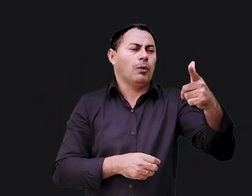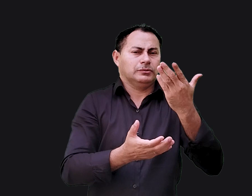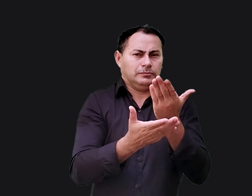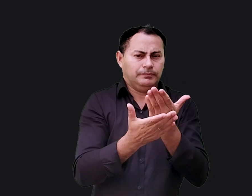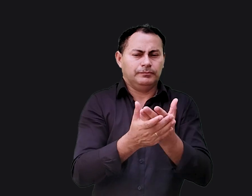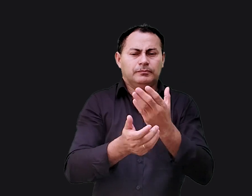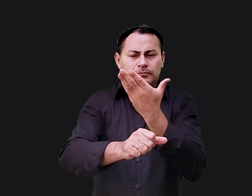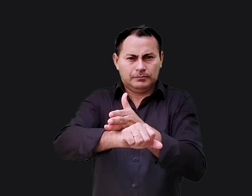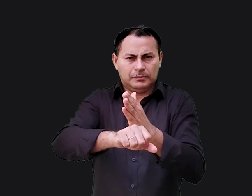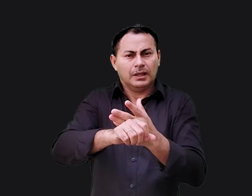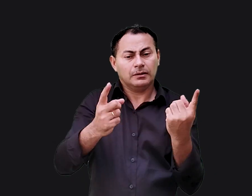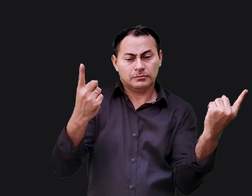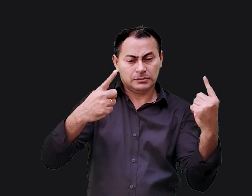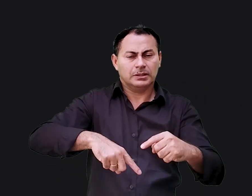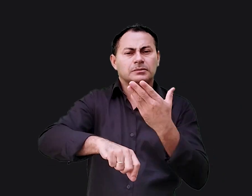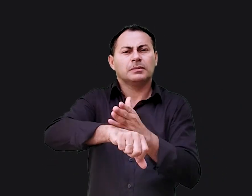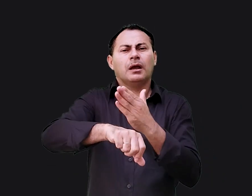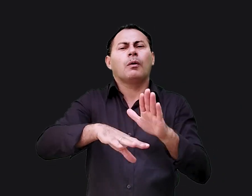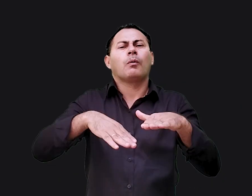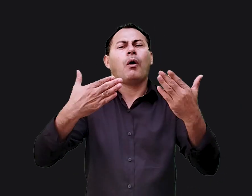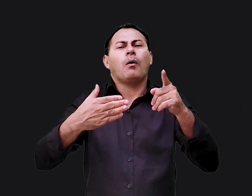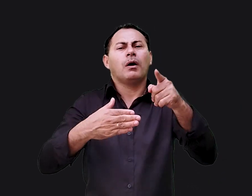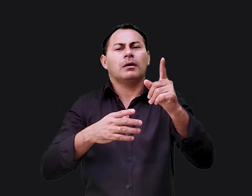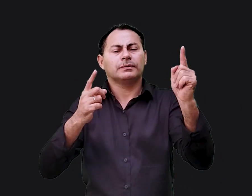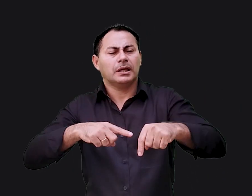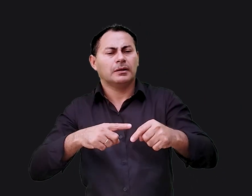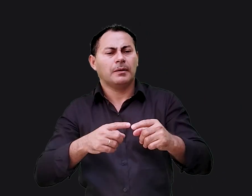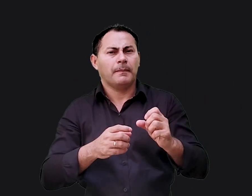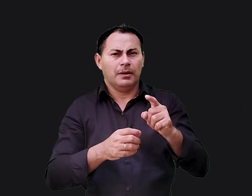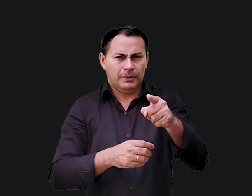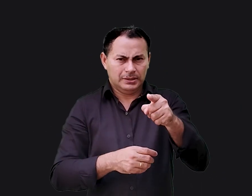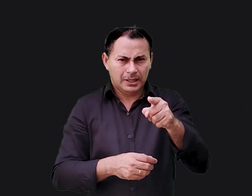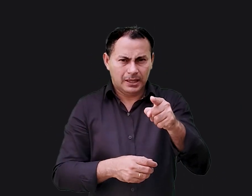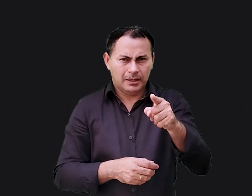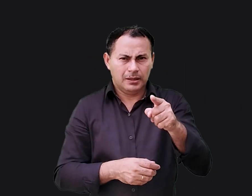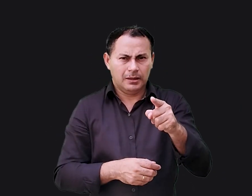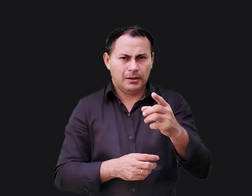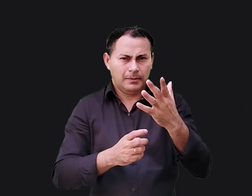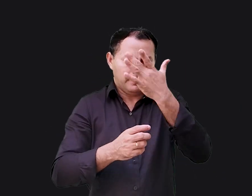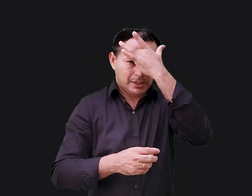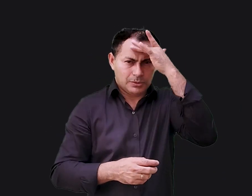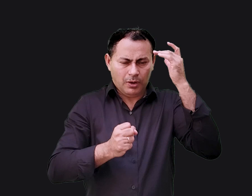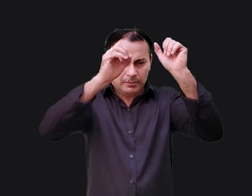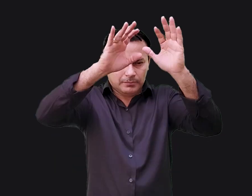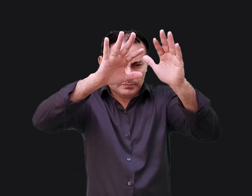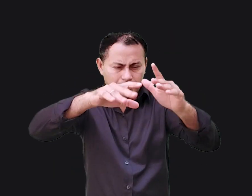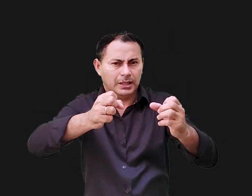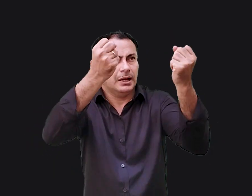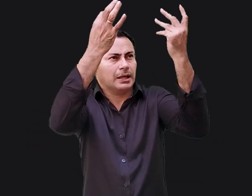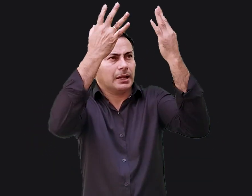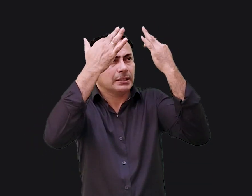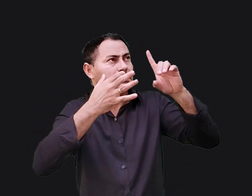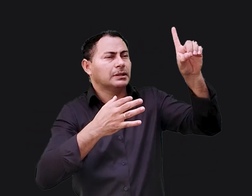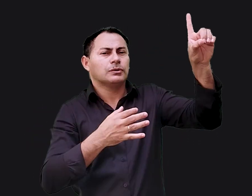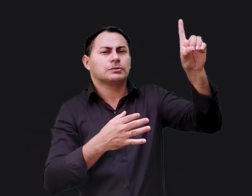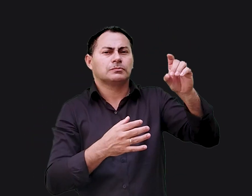estudaremos, persiste o desafio. Qual deles você é? Você é o homem abençoado pela graça de